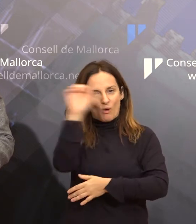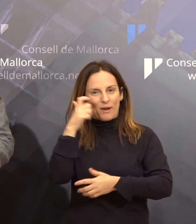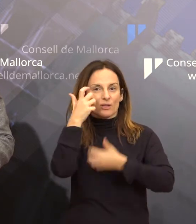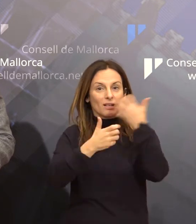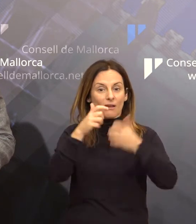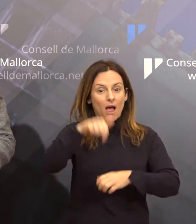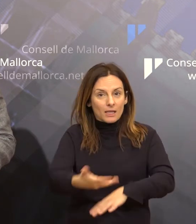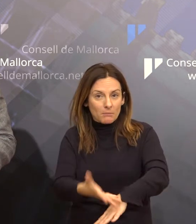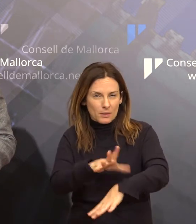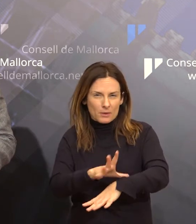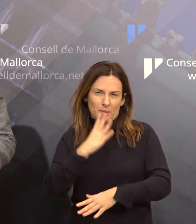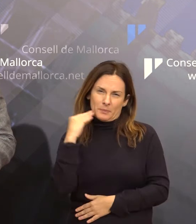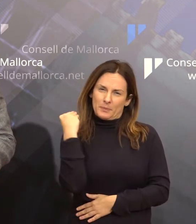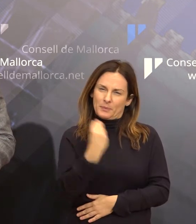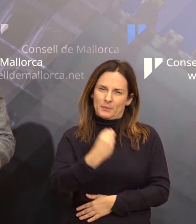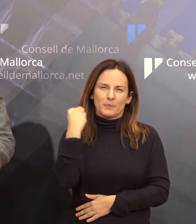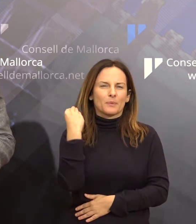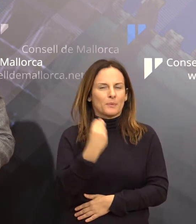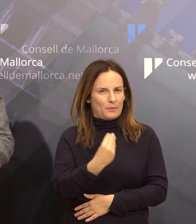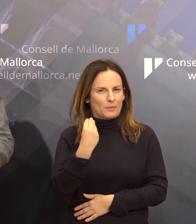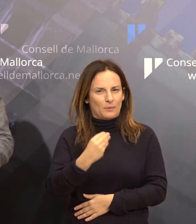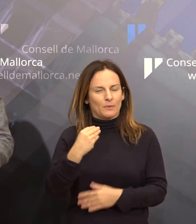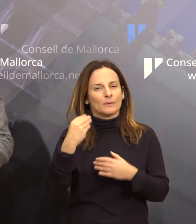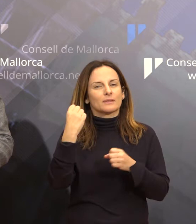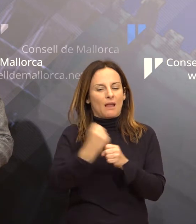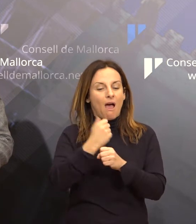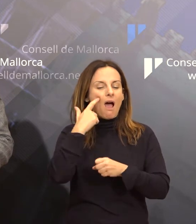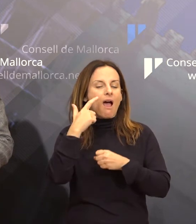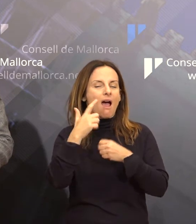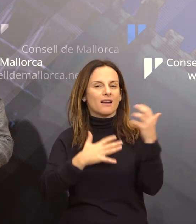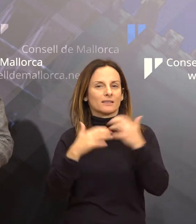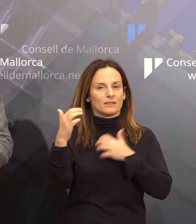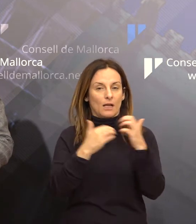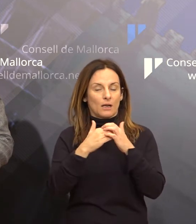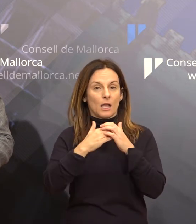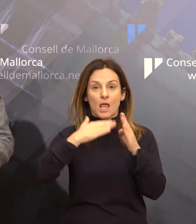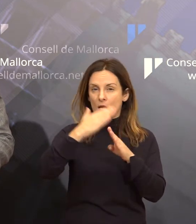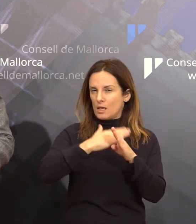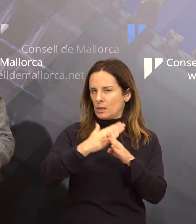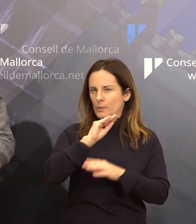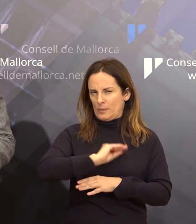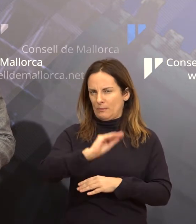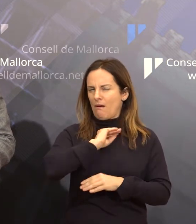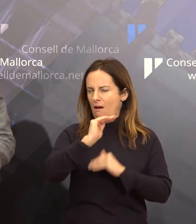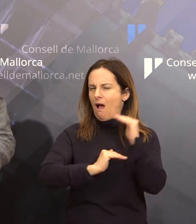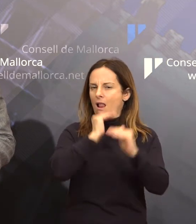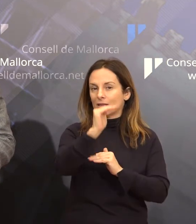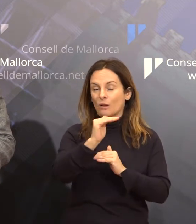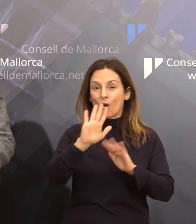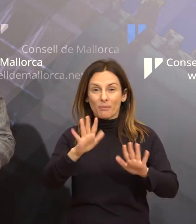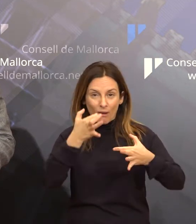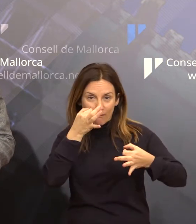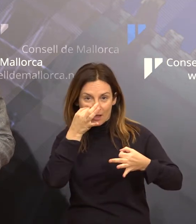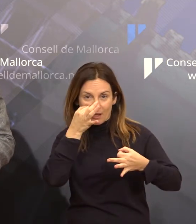artesanos de gran maestría y en general contamos con un nivel de artesanía muy alto pero la realidad es que